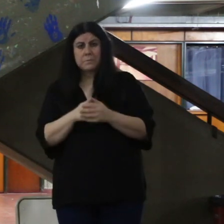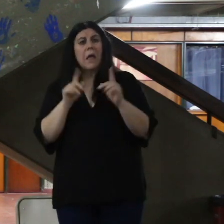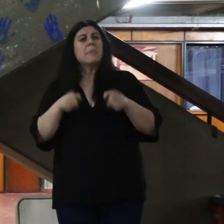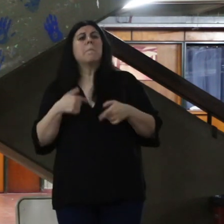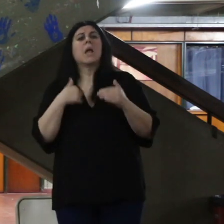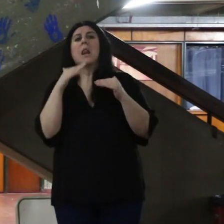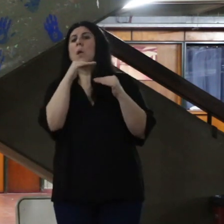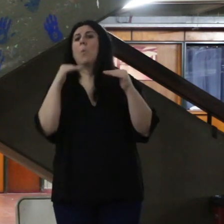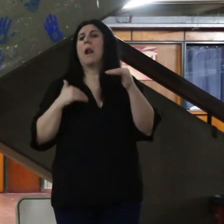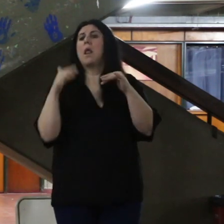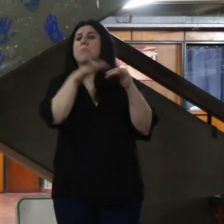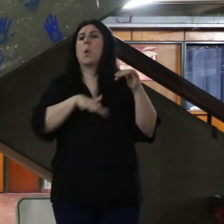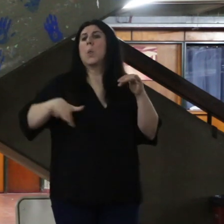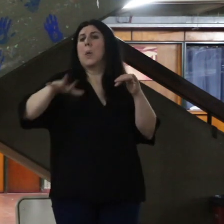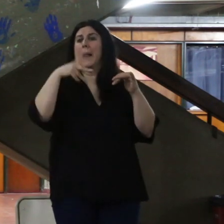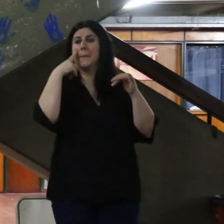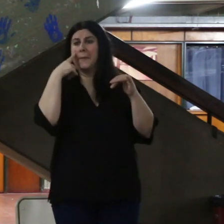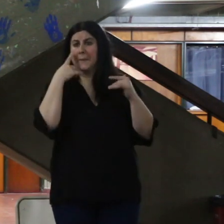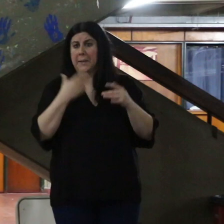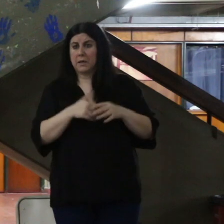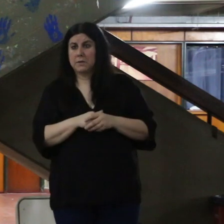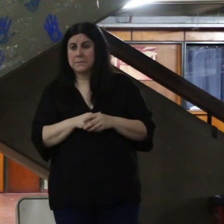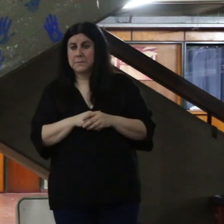Desigualdades de hábitat, ¿sí?